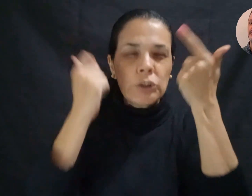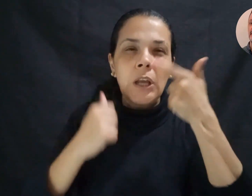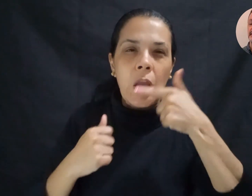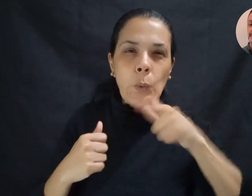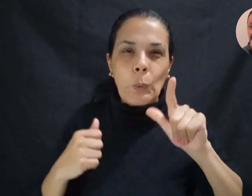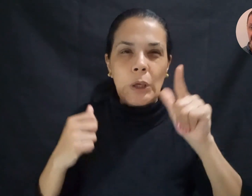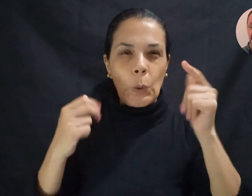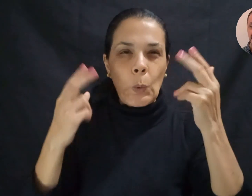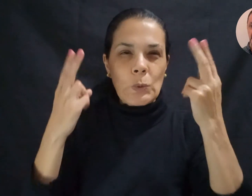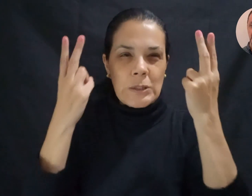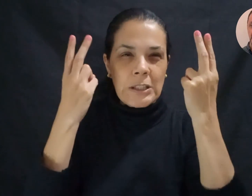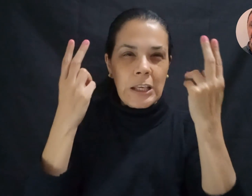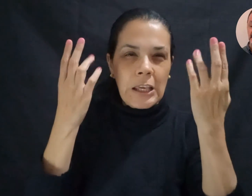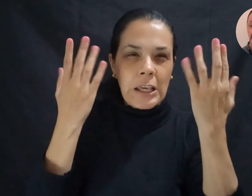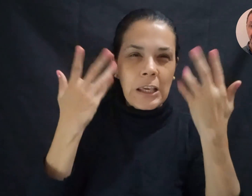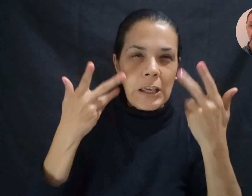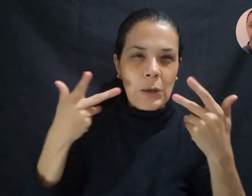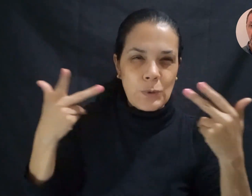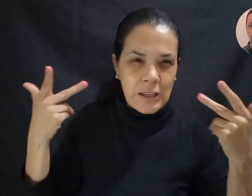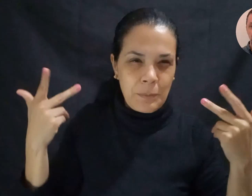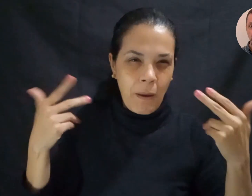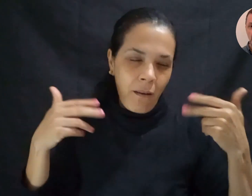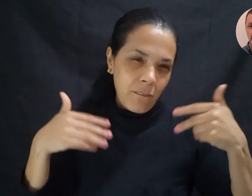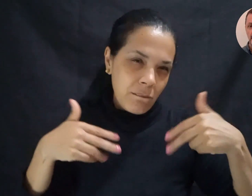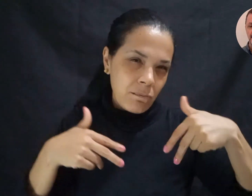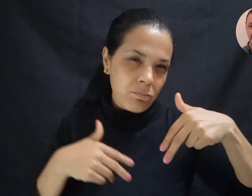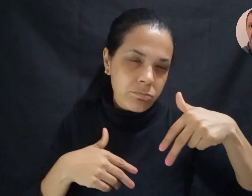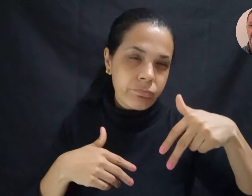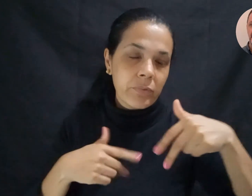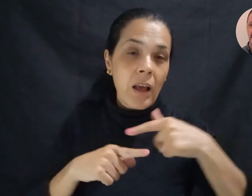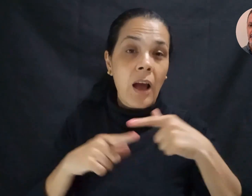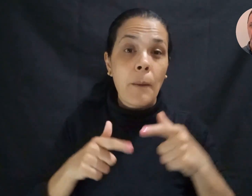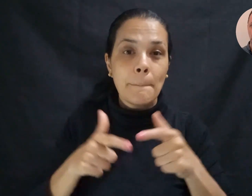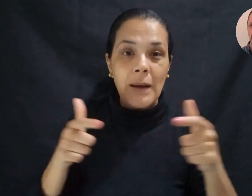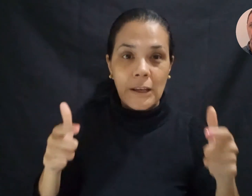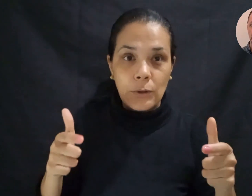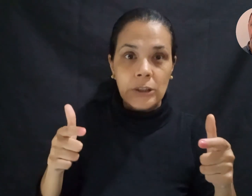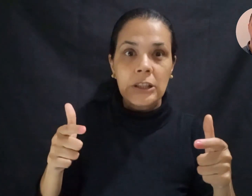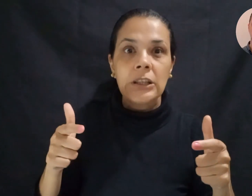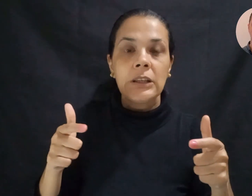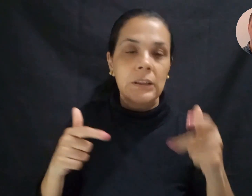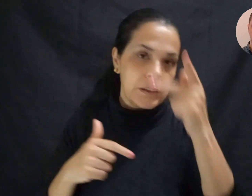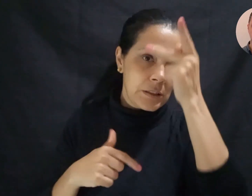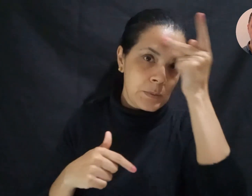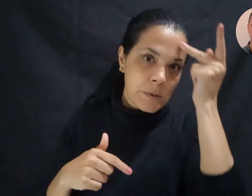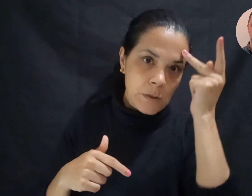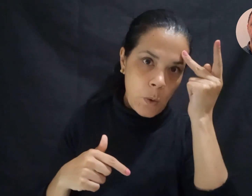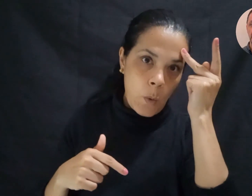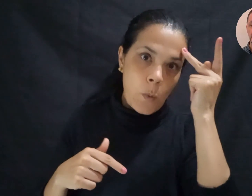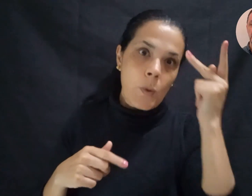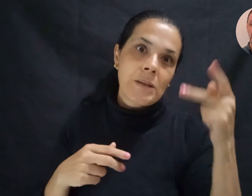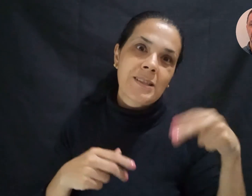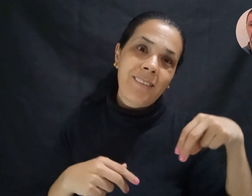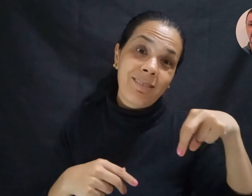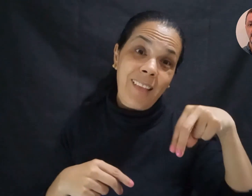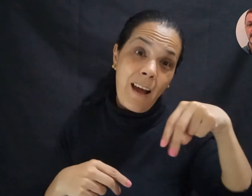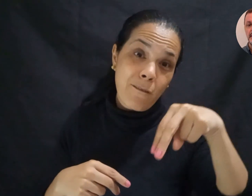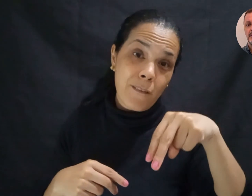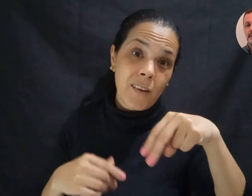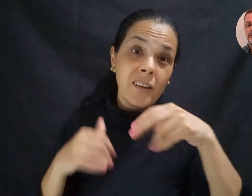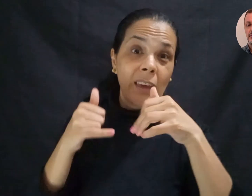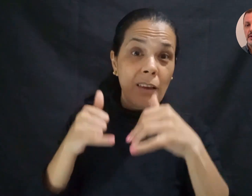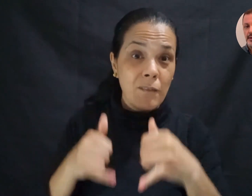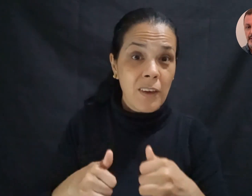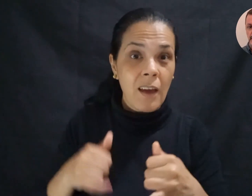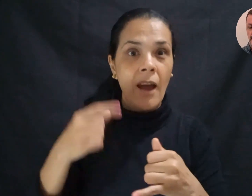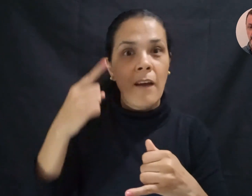auxílio de animais. Então, era muito comum as pessoas ficarem 1, 2, às vezes mais dias fora de casa quando queriam